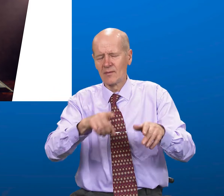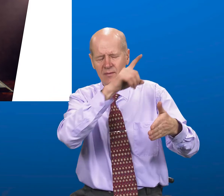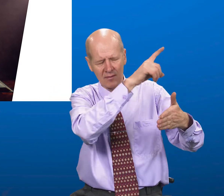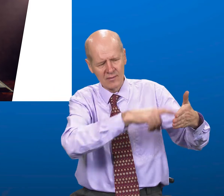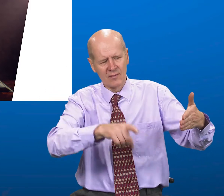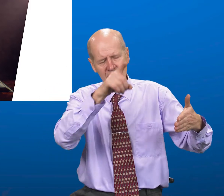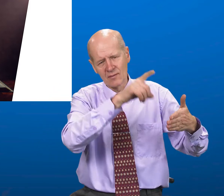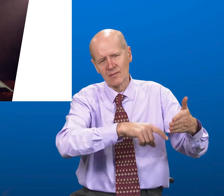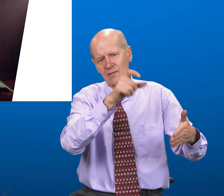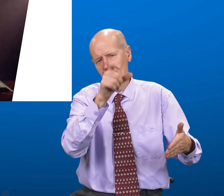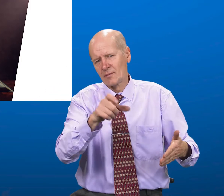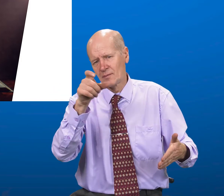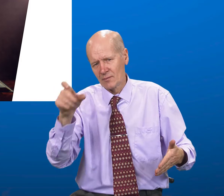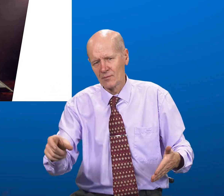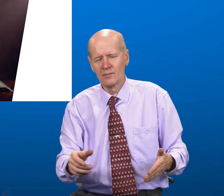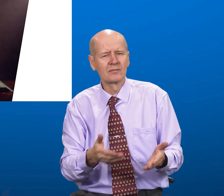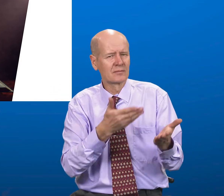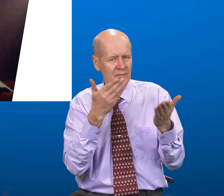неверующим?